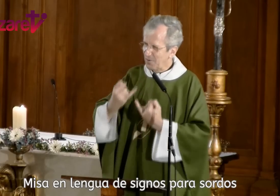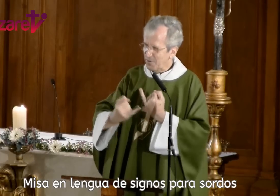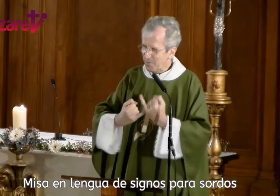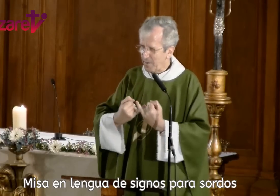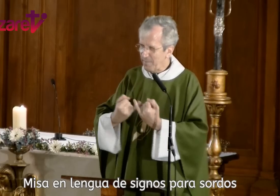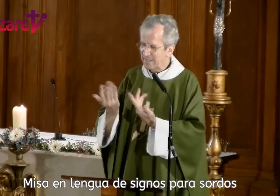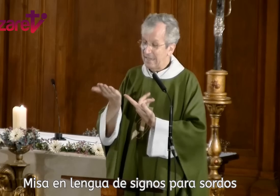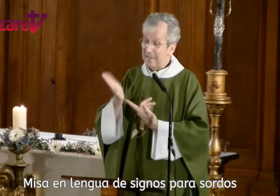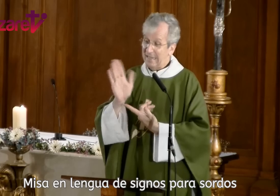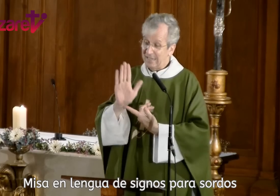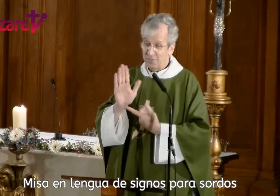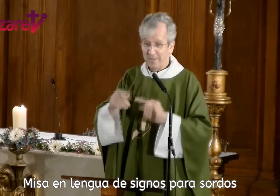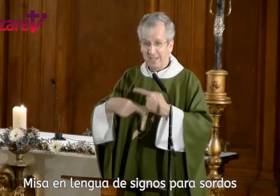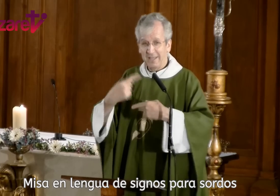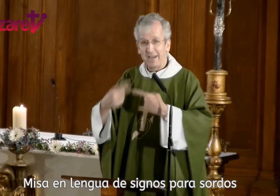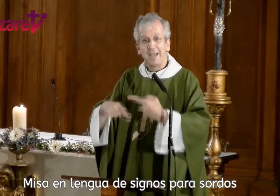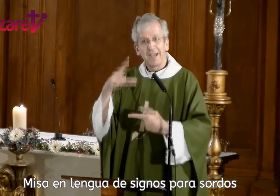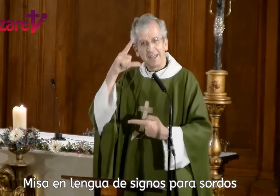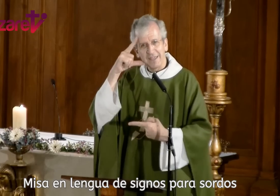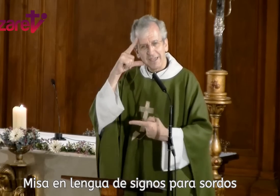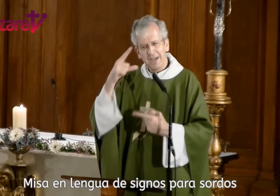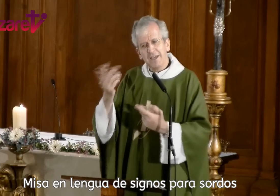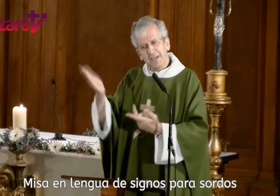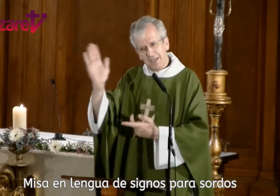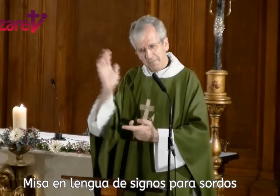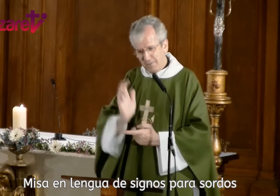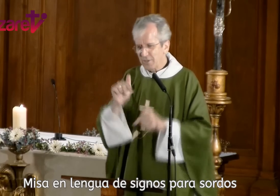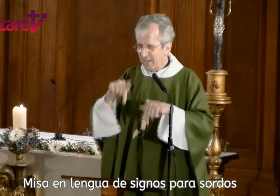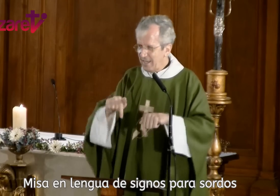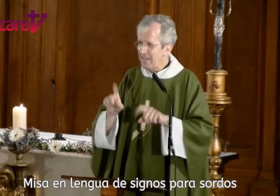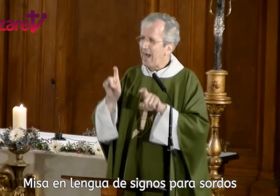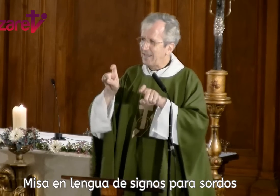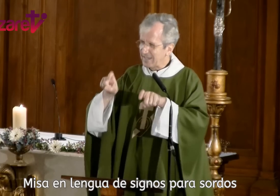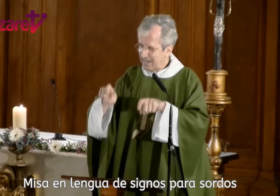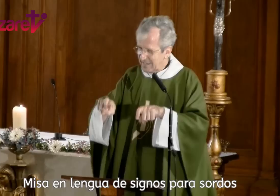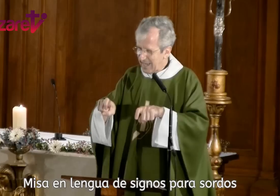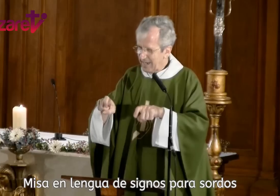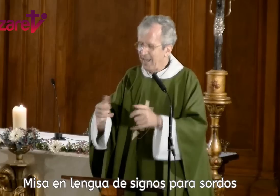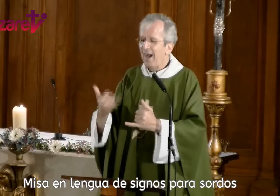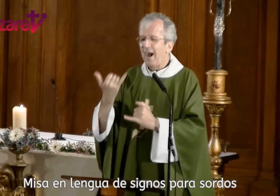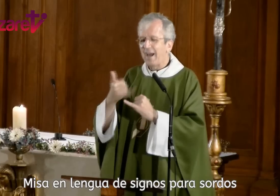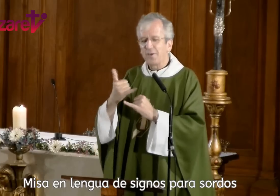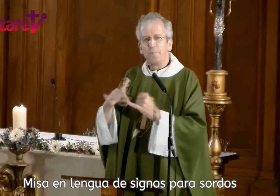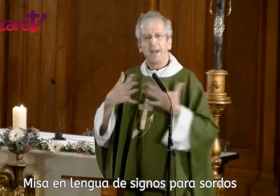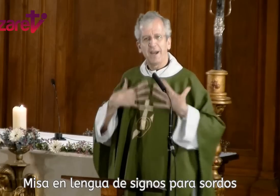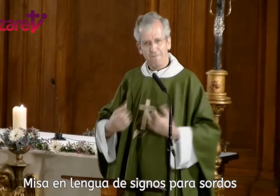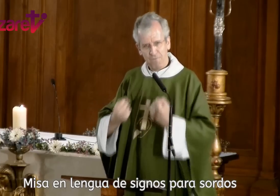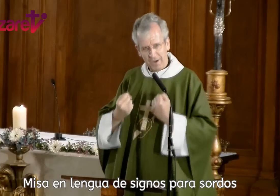los problemas que se nos presentan cada día. Y venimos aquí a descansar, a recuperar